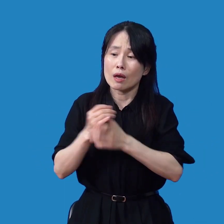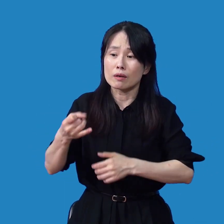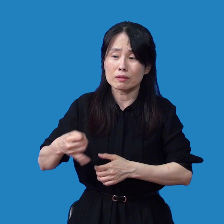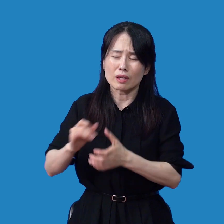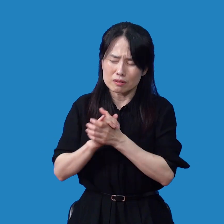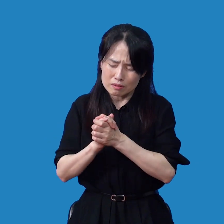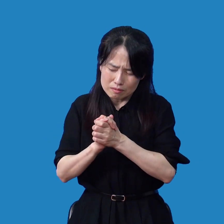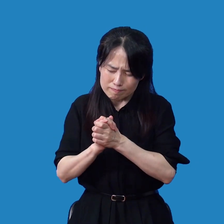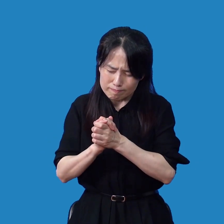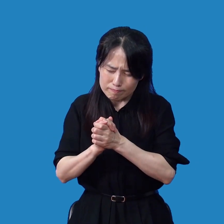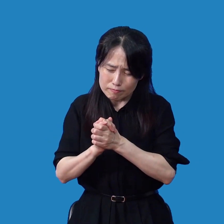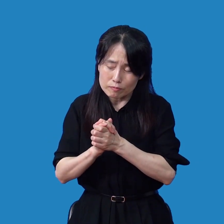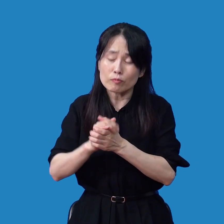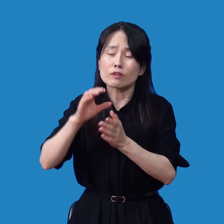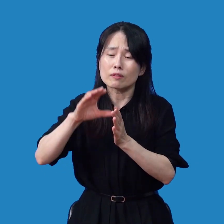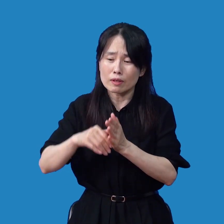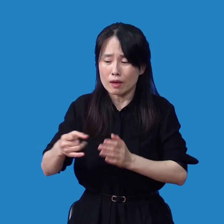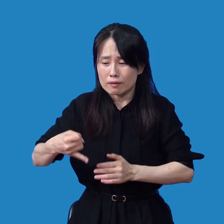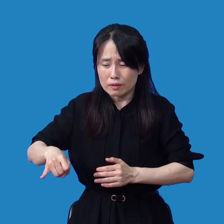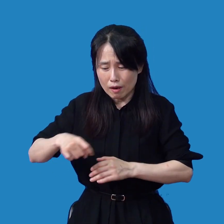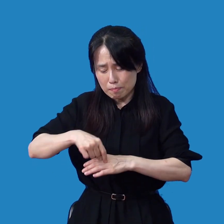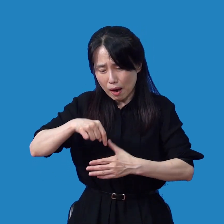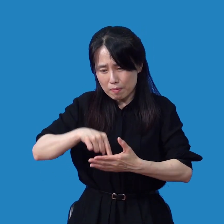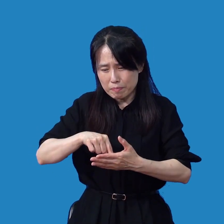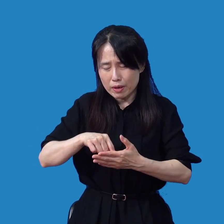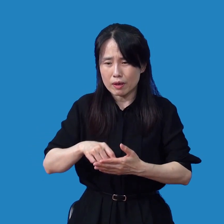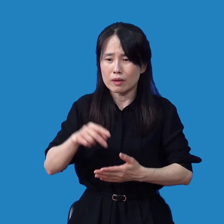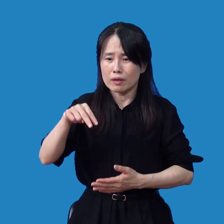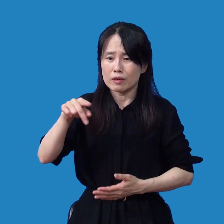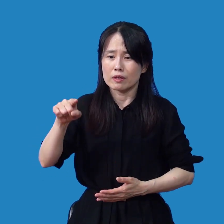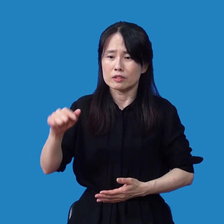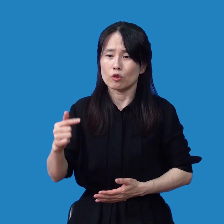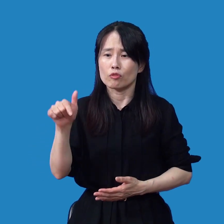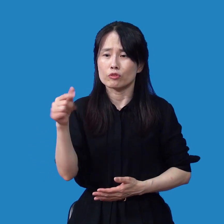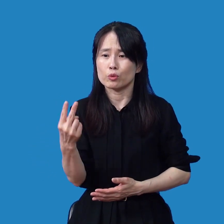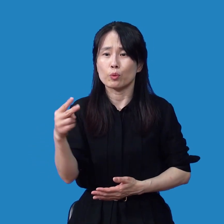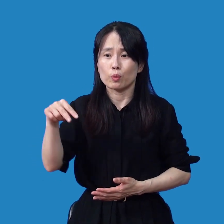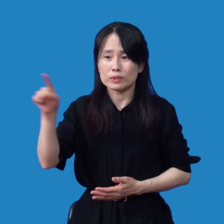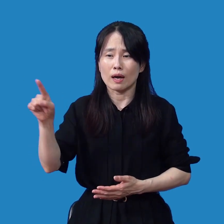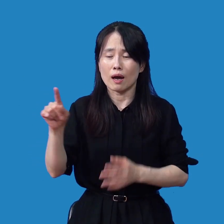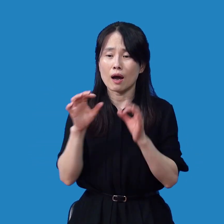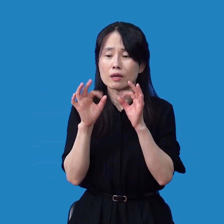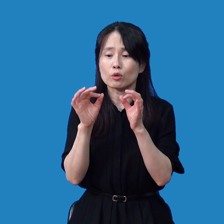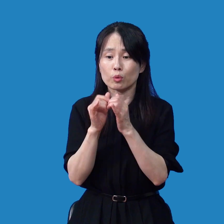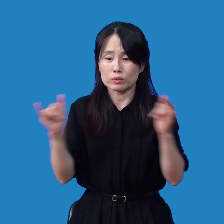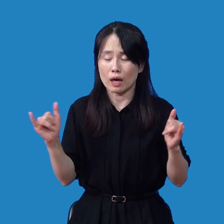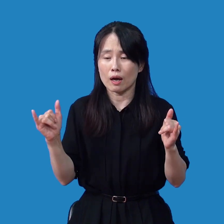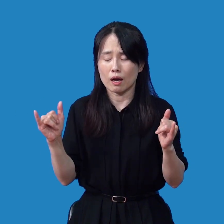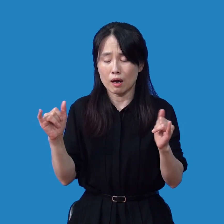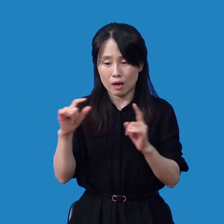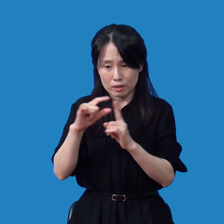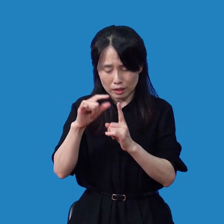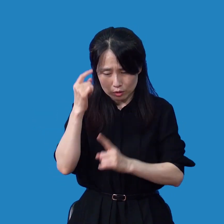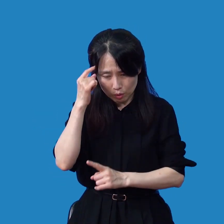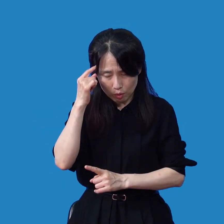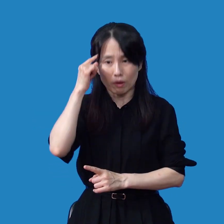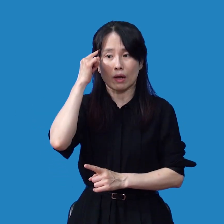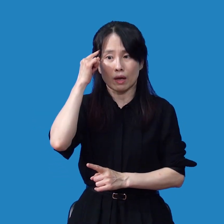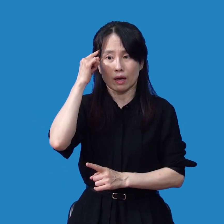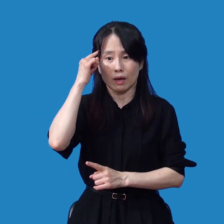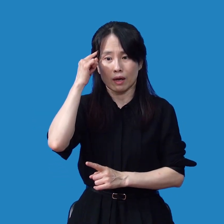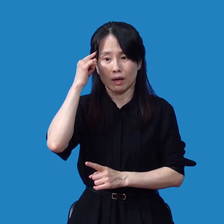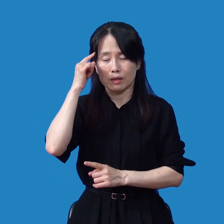그 순간에 선교사라는 단어가 딱 떠올랐습니다. 그래서 어머니에게 달려가서 엄마